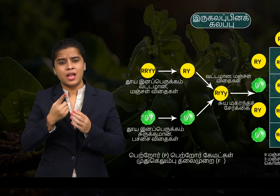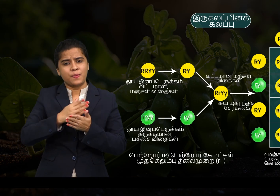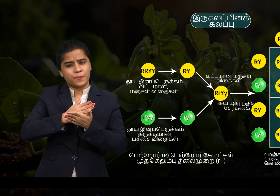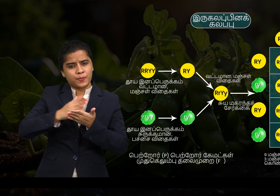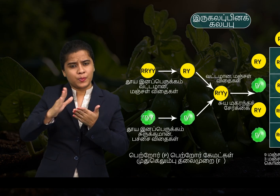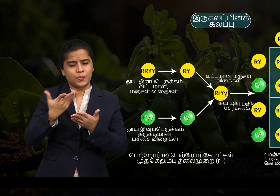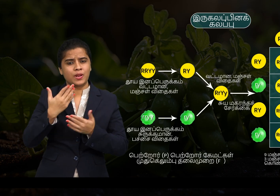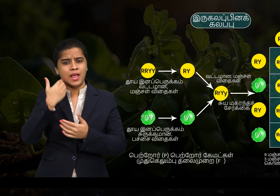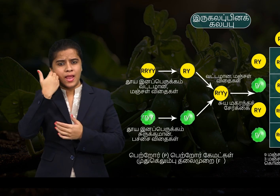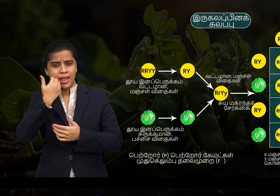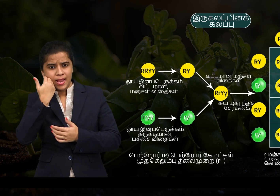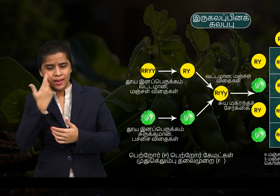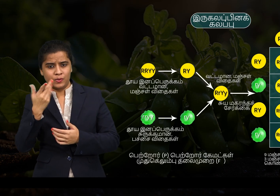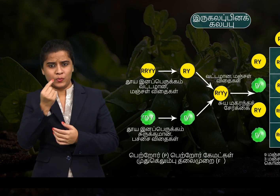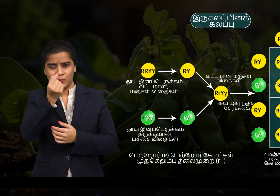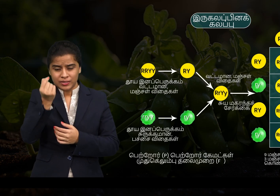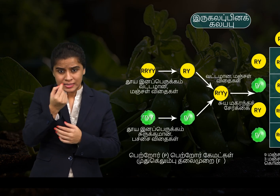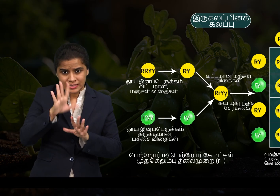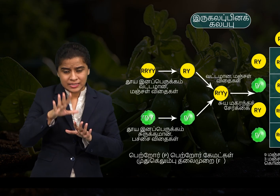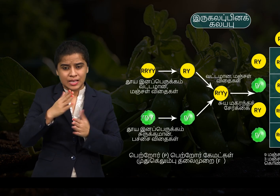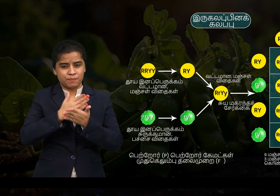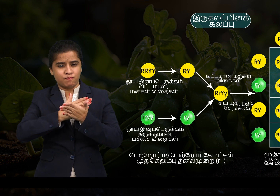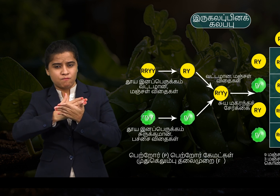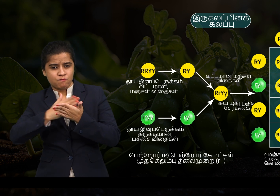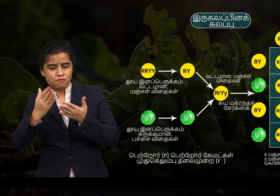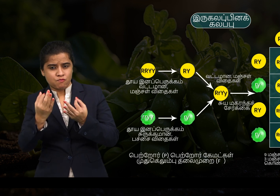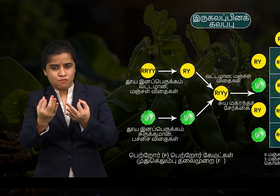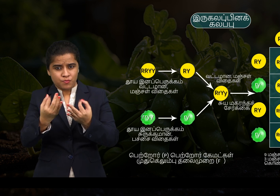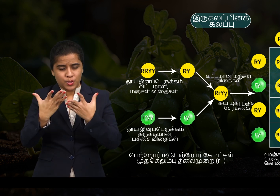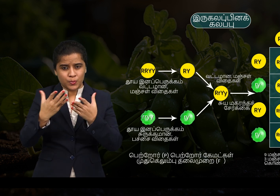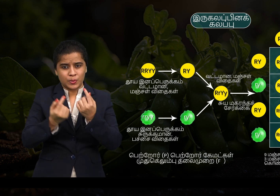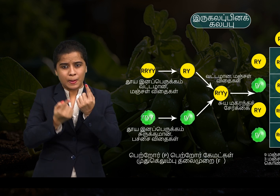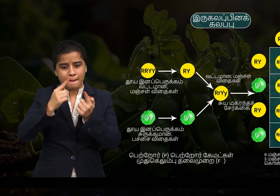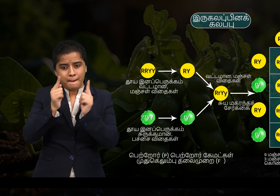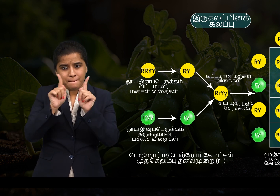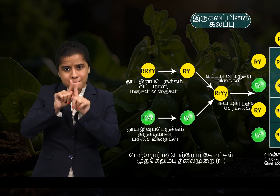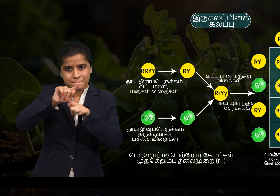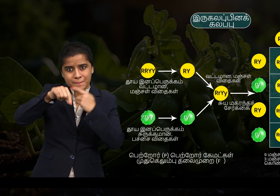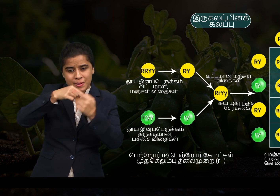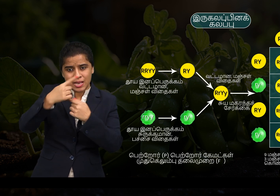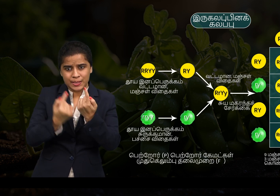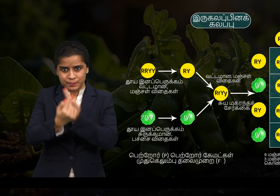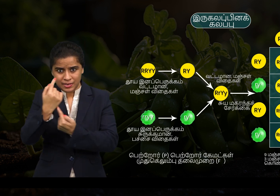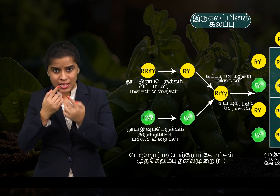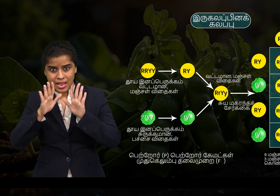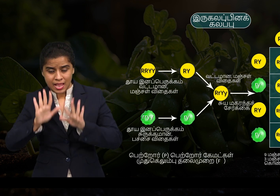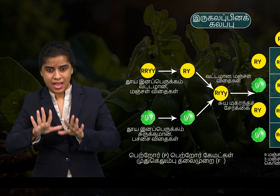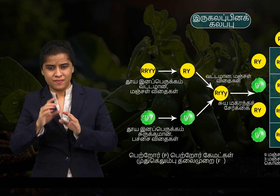சுருங்கப்பட்ட பச்சை விதைகளைக் கொண்ட தூய இனப்பெருக்கம் செய்யும் தாவரங்களையும் கடந்தார்.